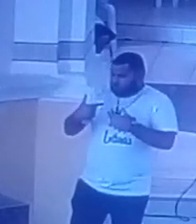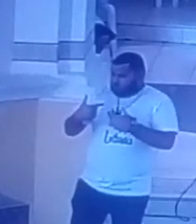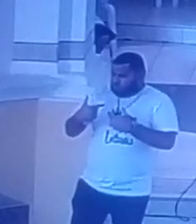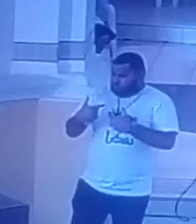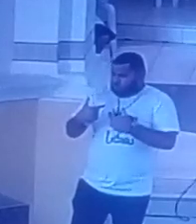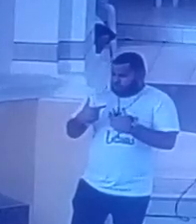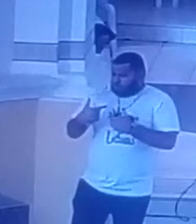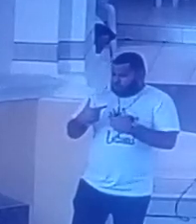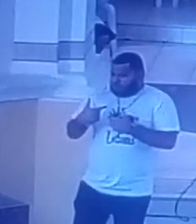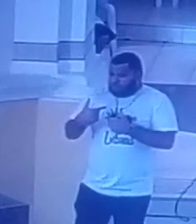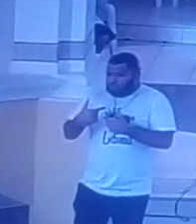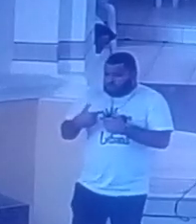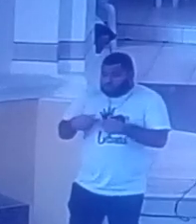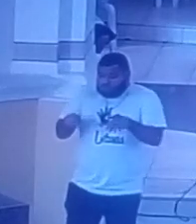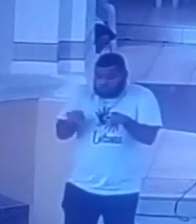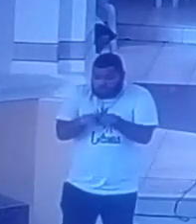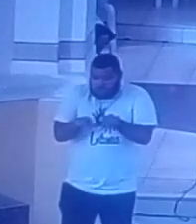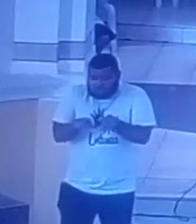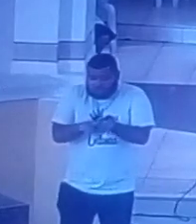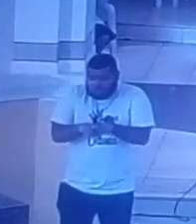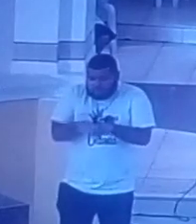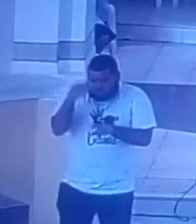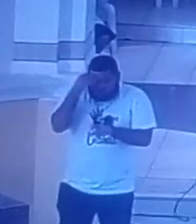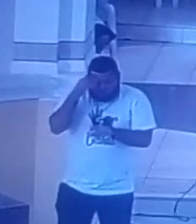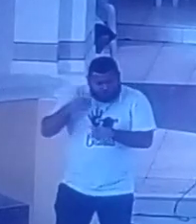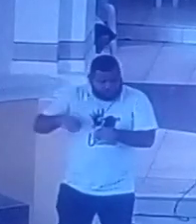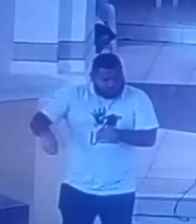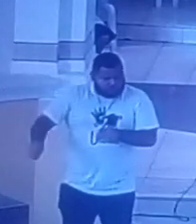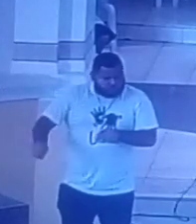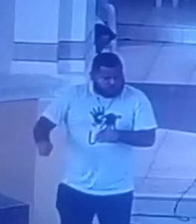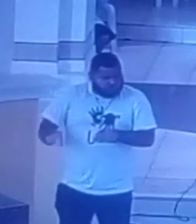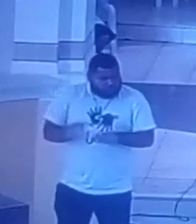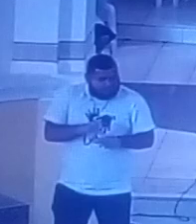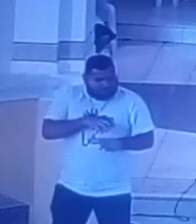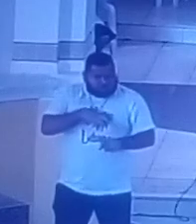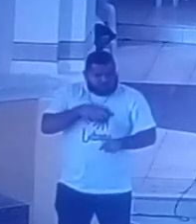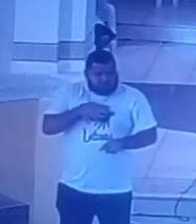recos e do desprezo dos